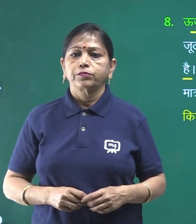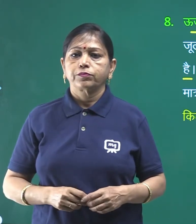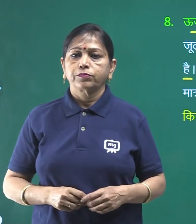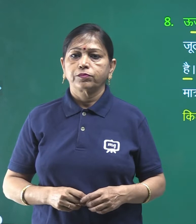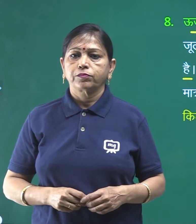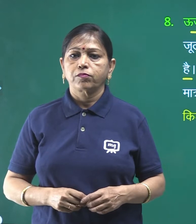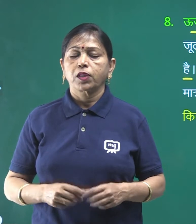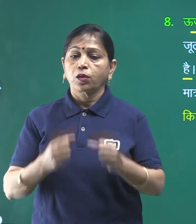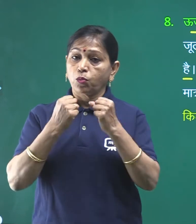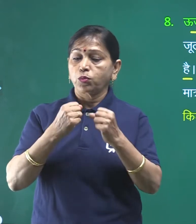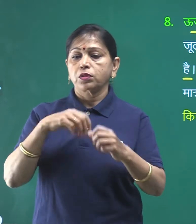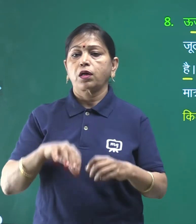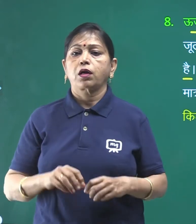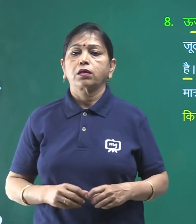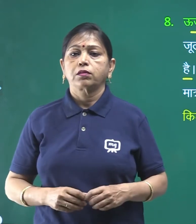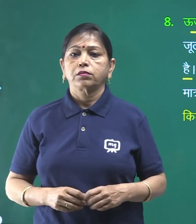ऊर्जा का